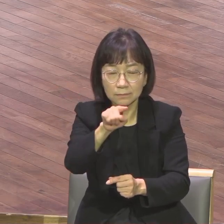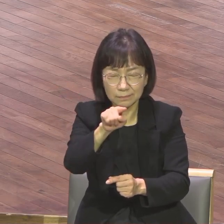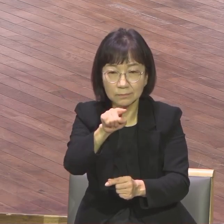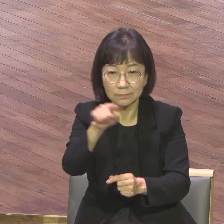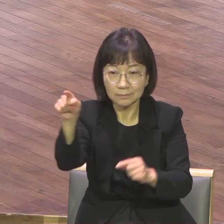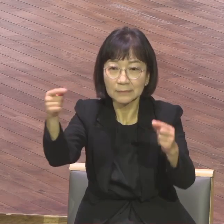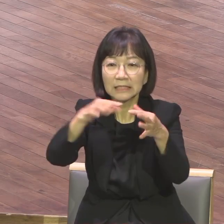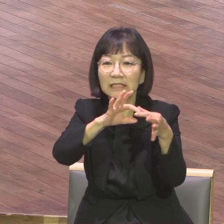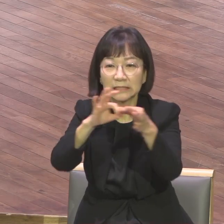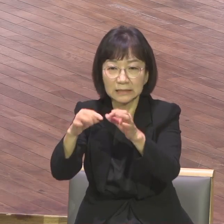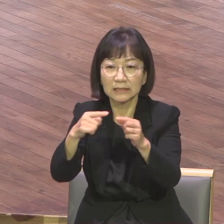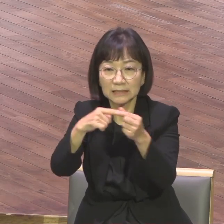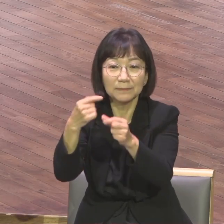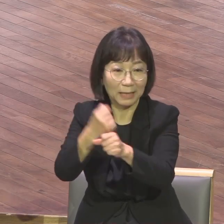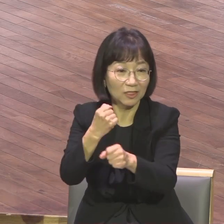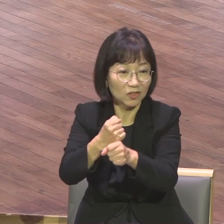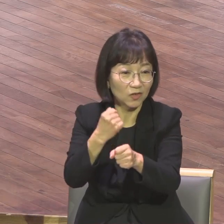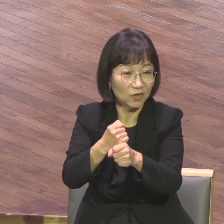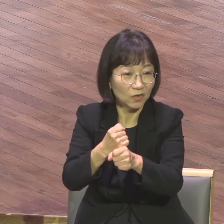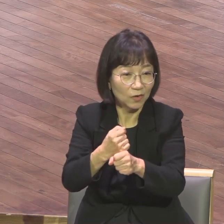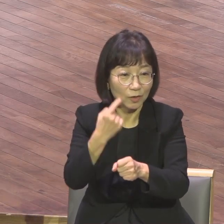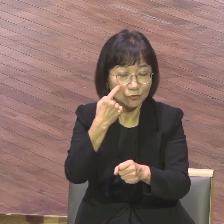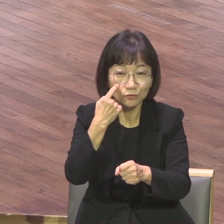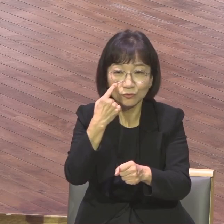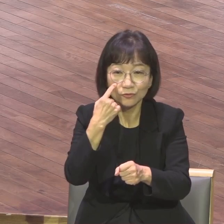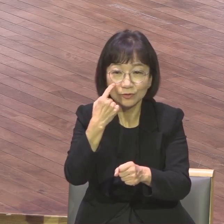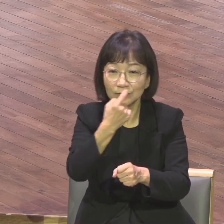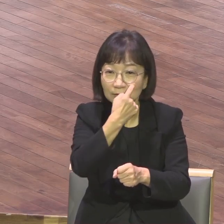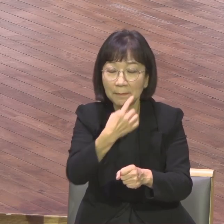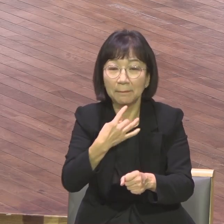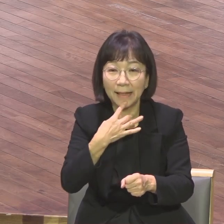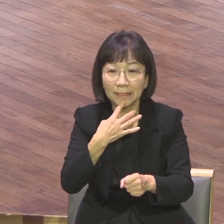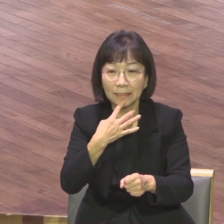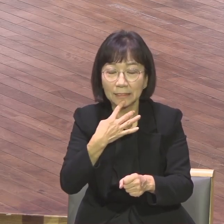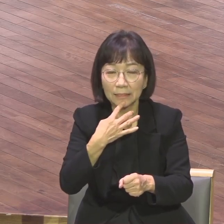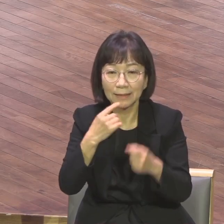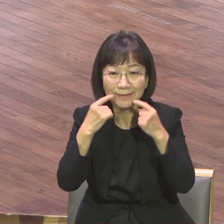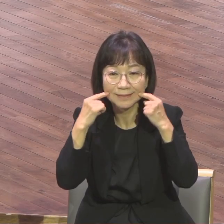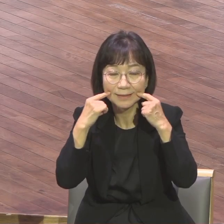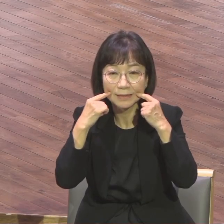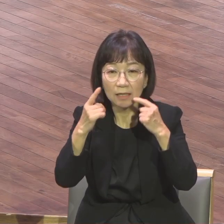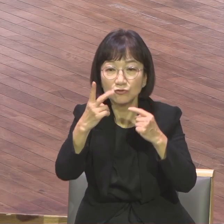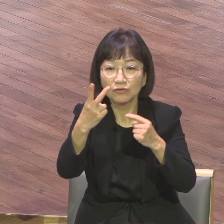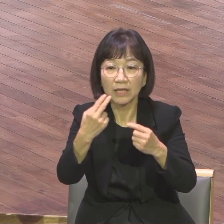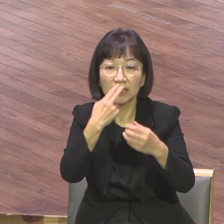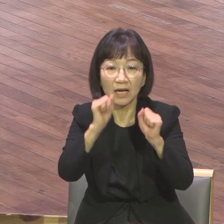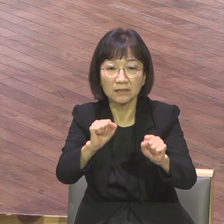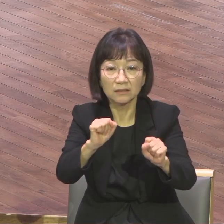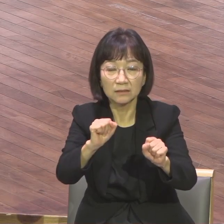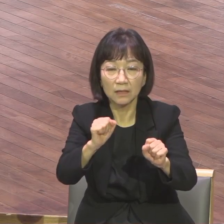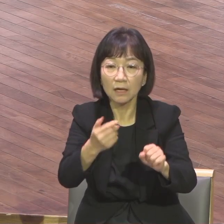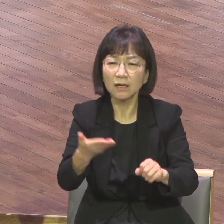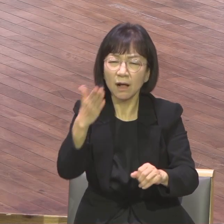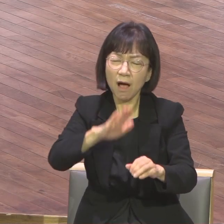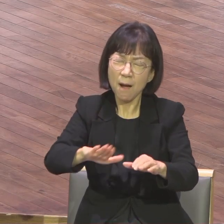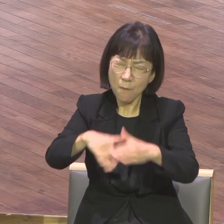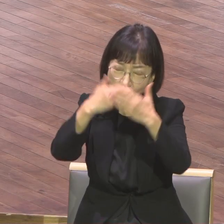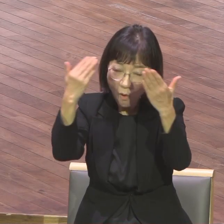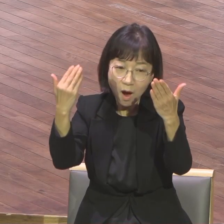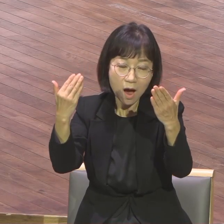이런 상태에도 불구하고, 자신의 모든 것을 통해서 하나님을